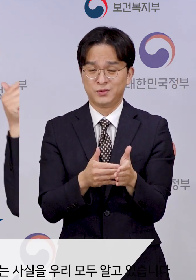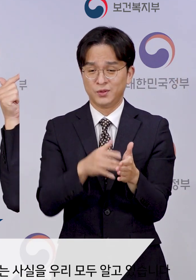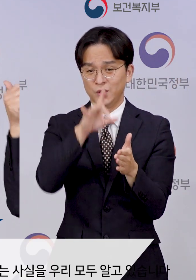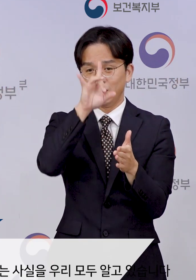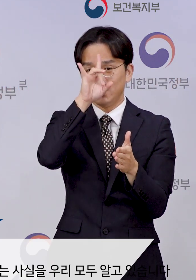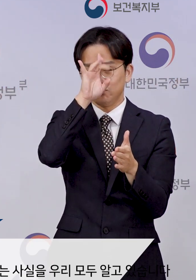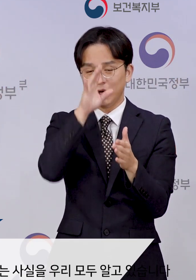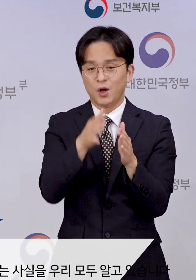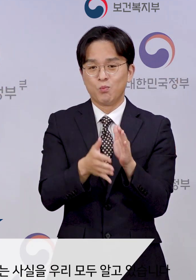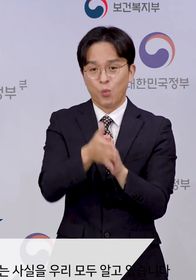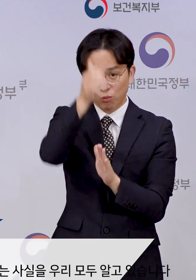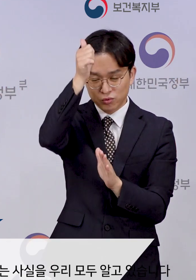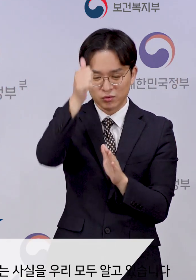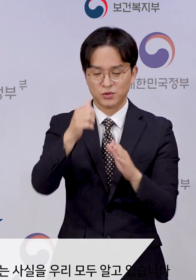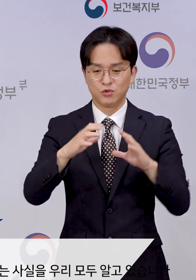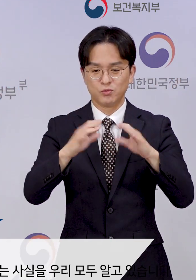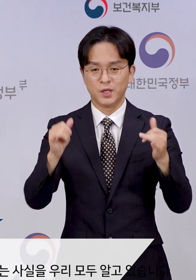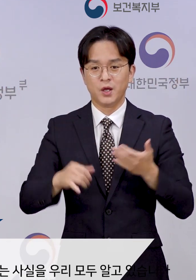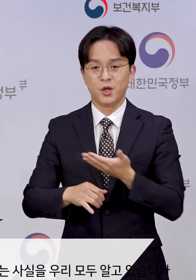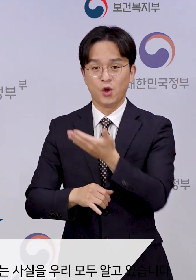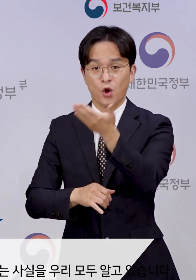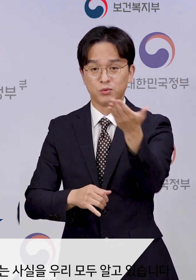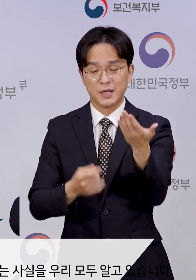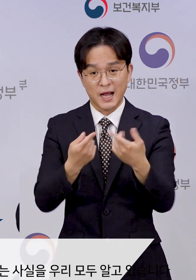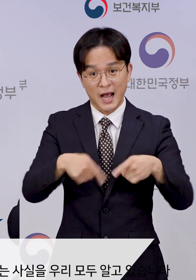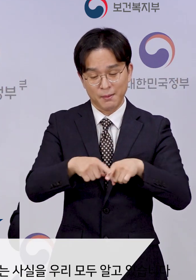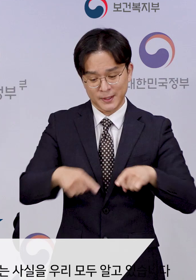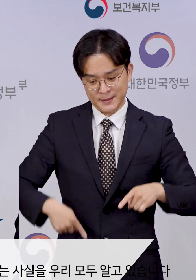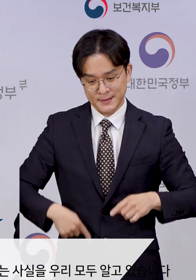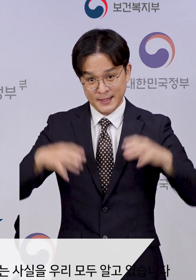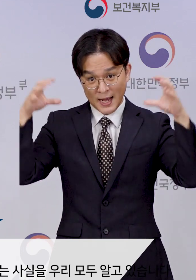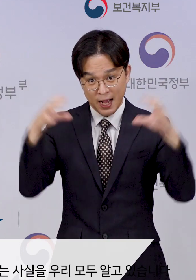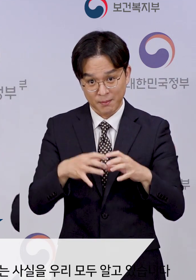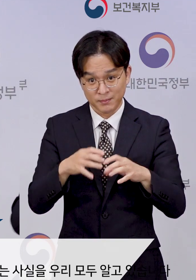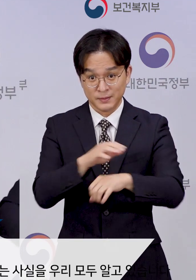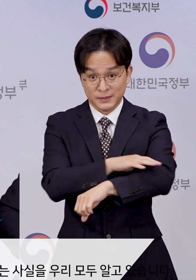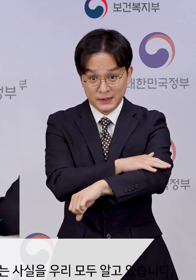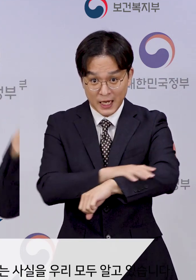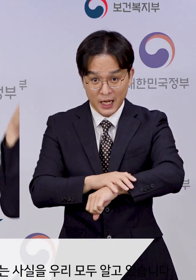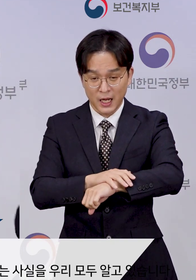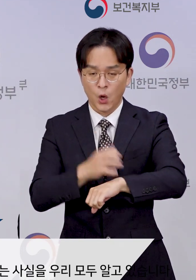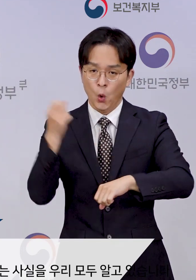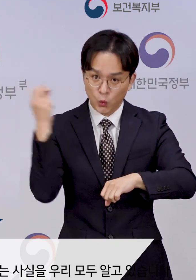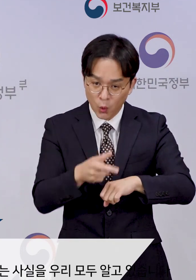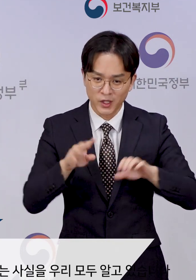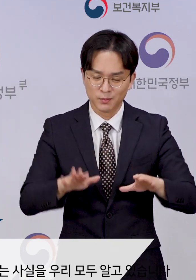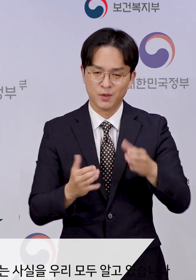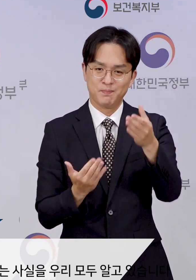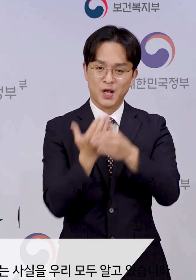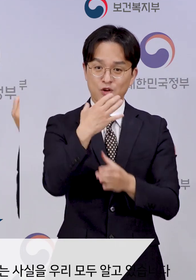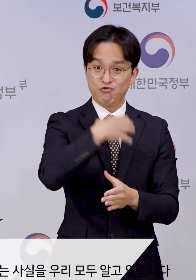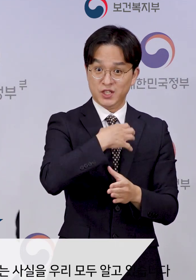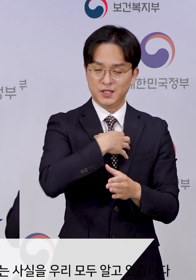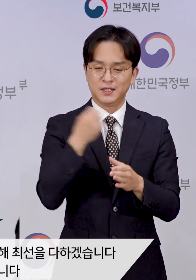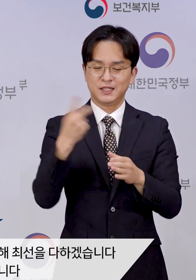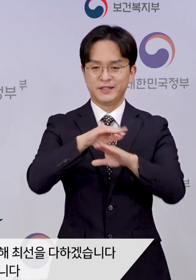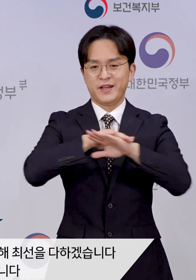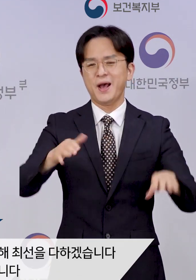협력한다면 우리는 어떠한 코로나19 위험도 슬기롭게 극복해 왔다는 사실을 우리 모두 알고